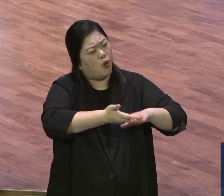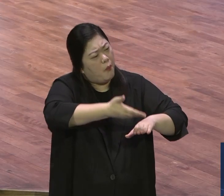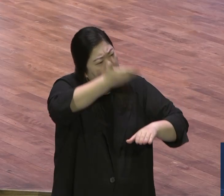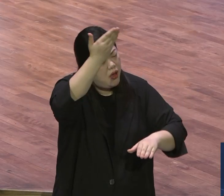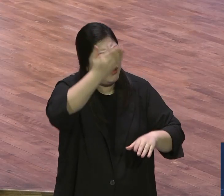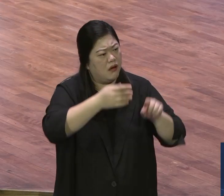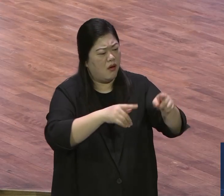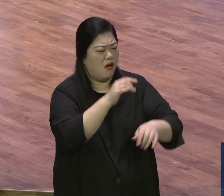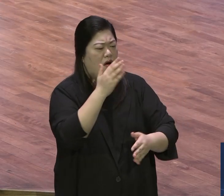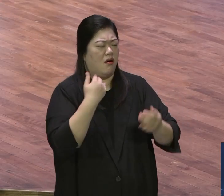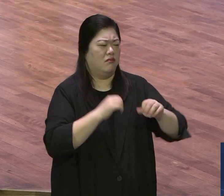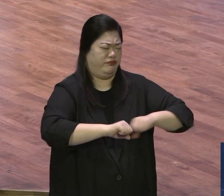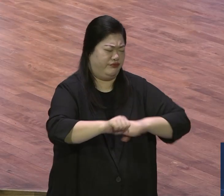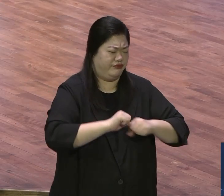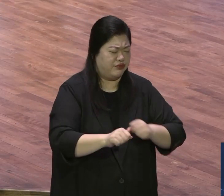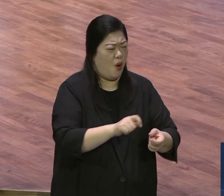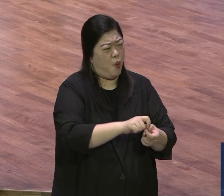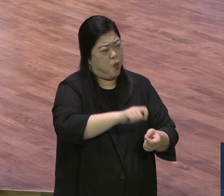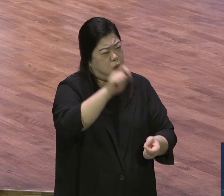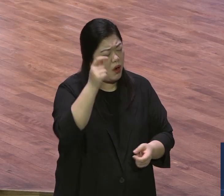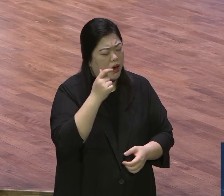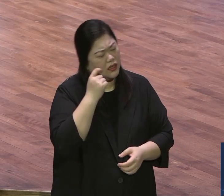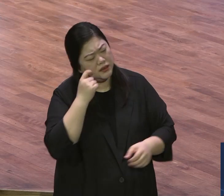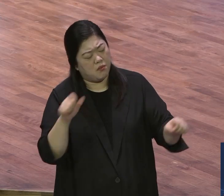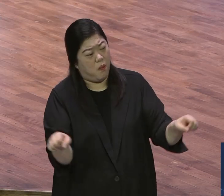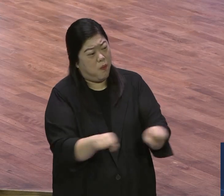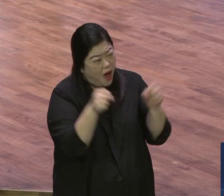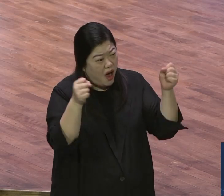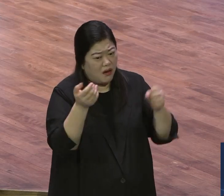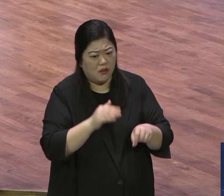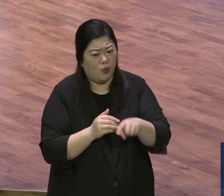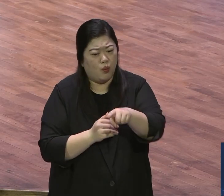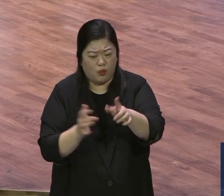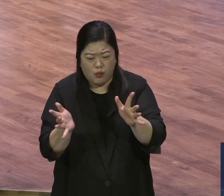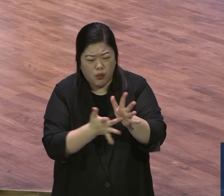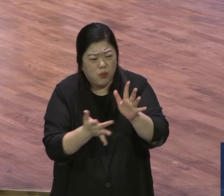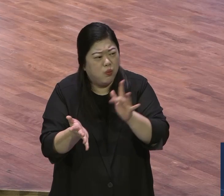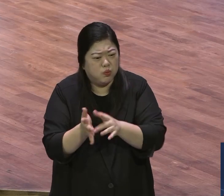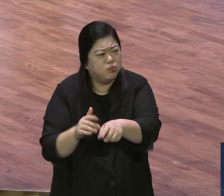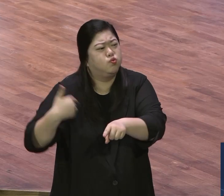오래됐는데 더 인기가 좋은데 아니